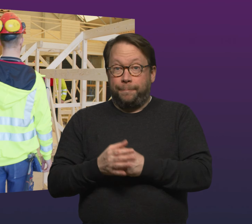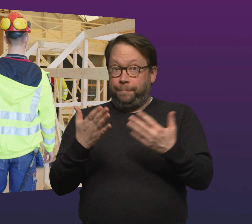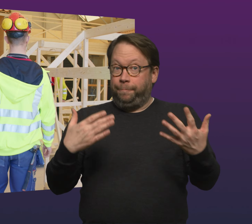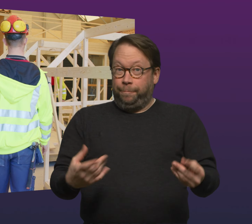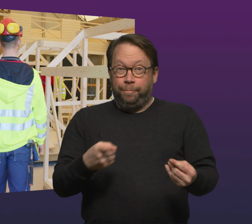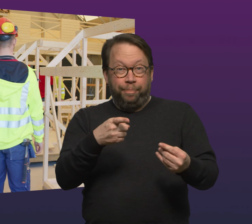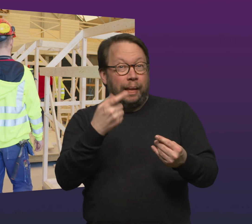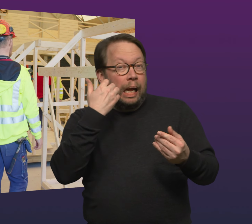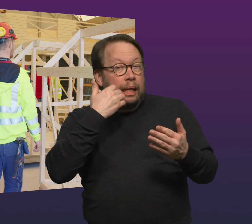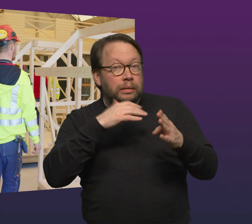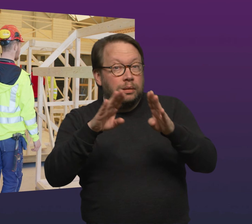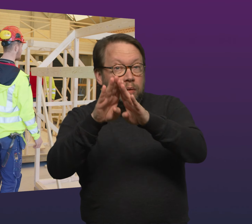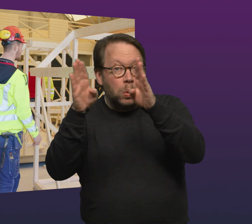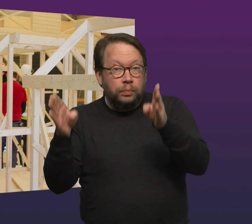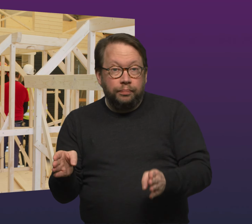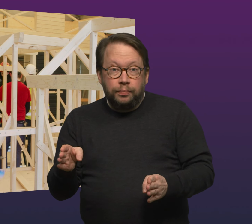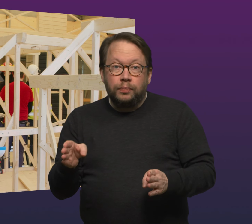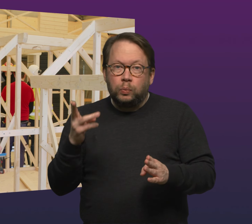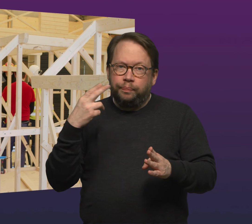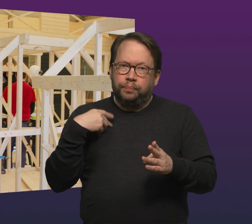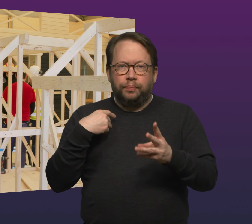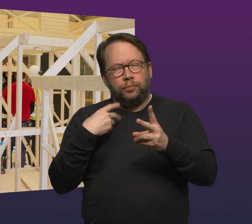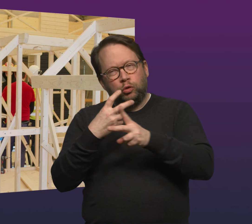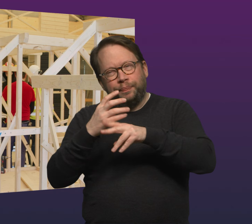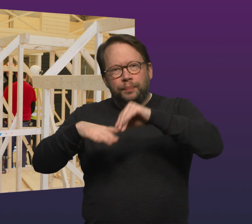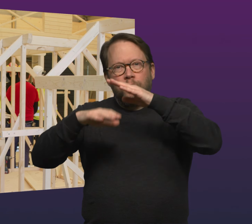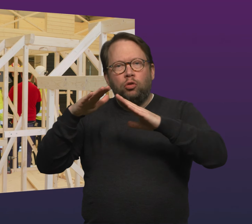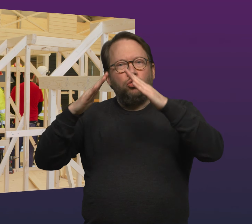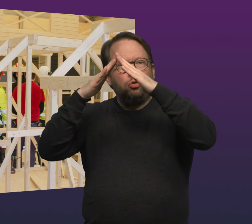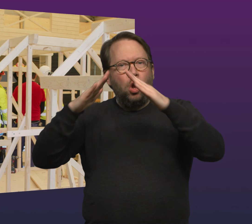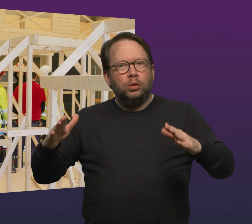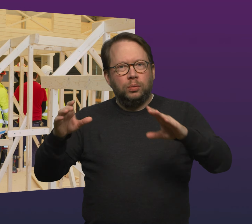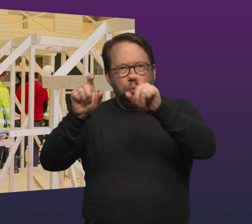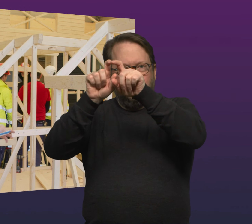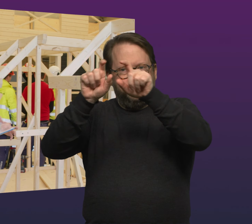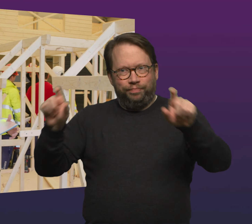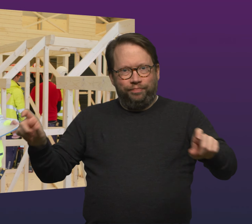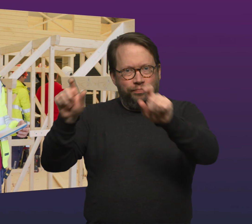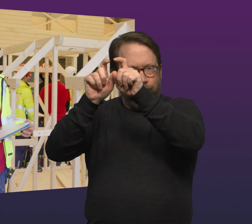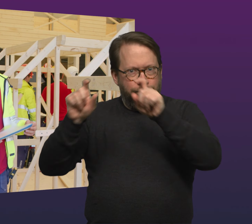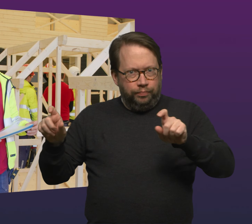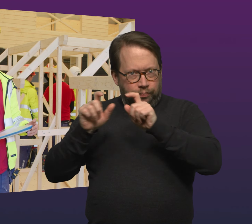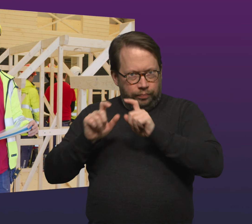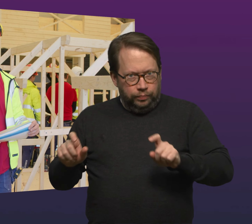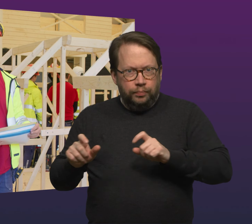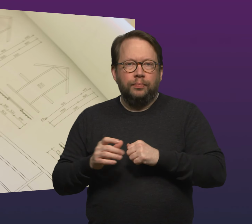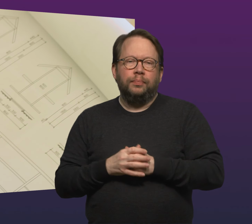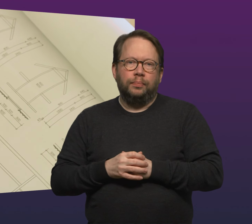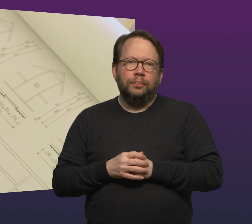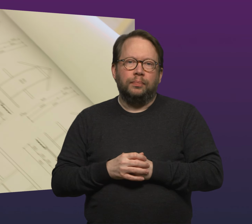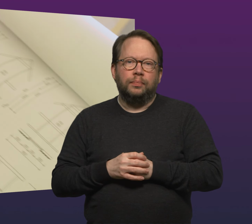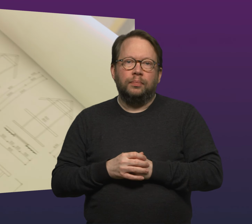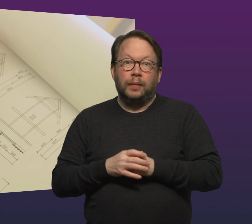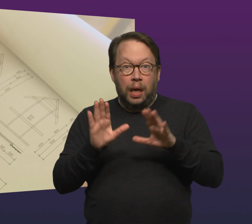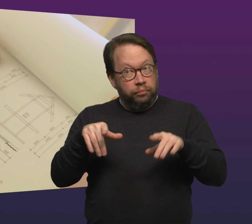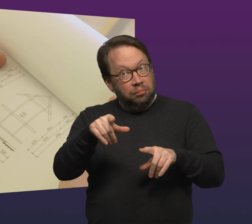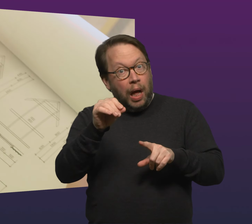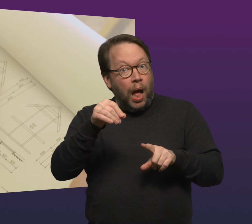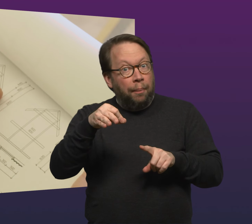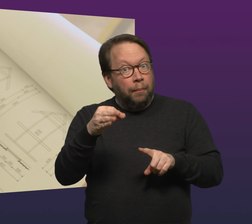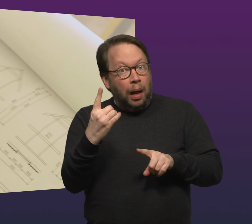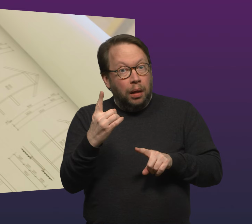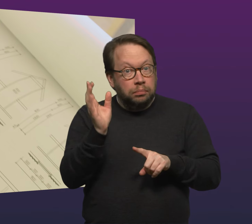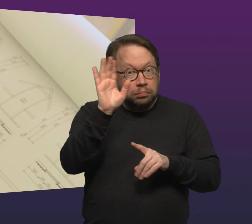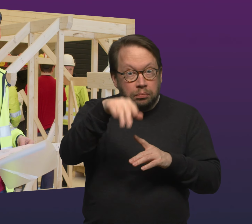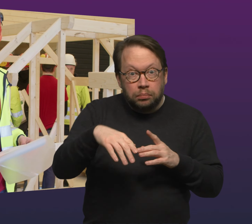Det är en lekstuga och just nu så håller vi på med takstolar. Har du varit ute